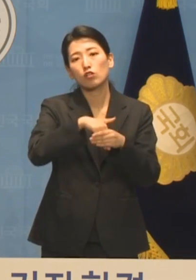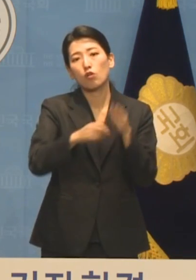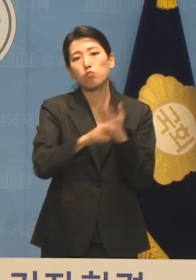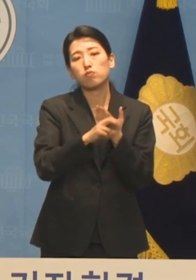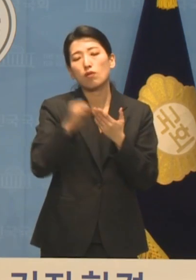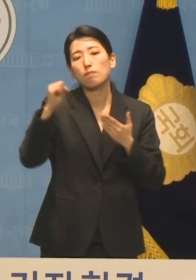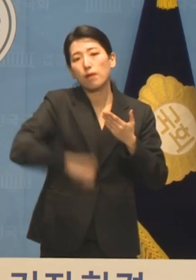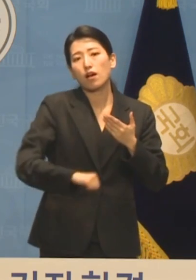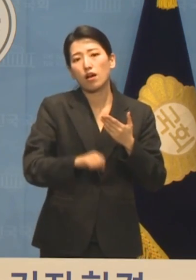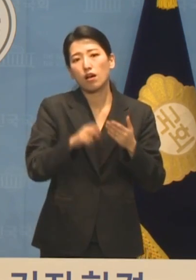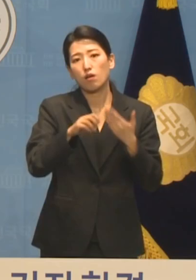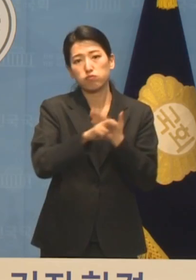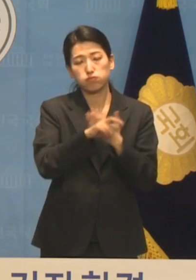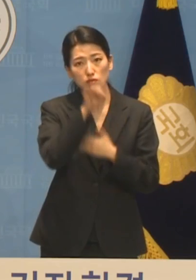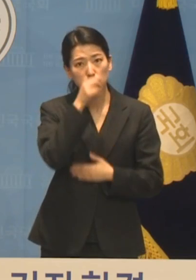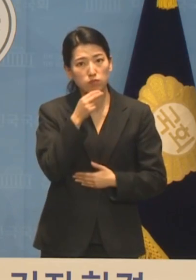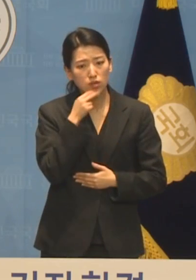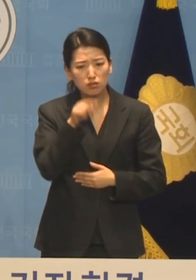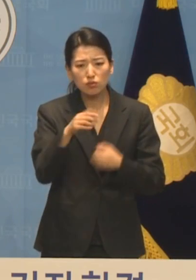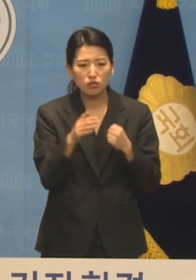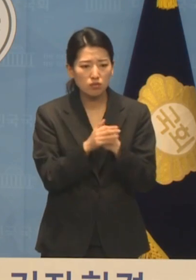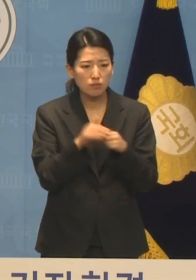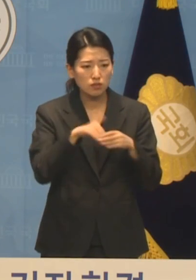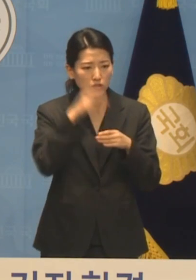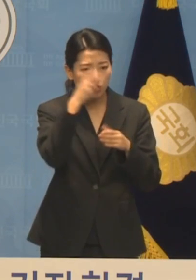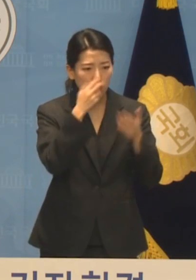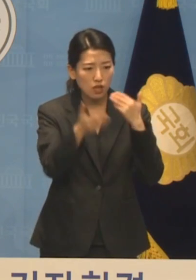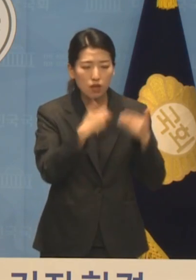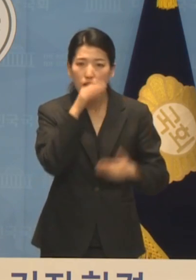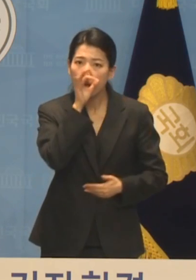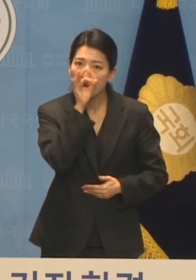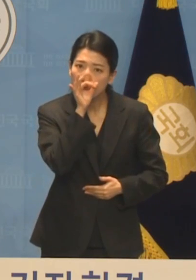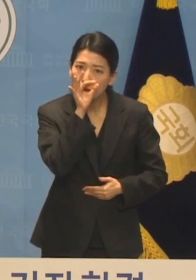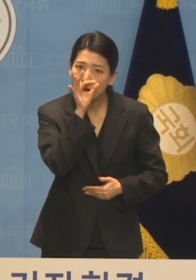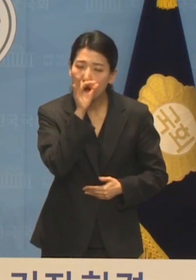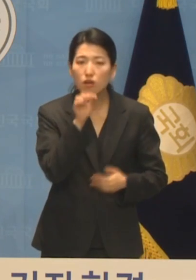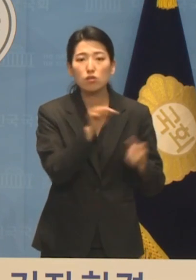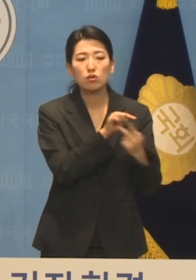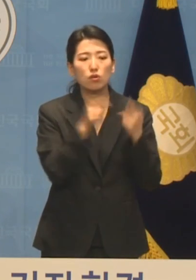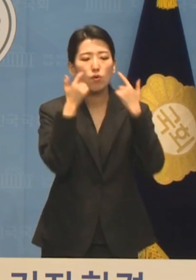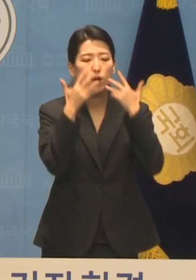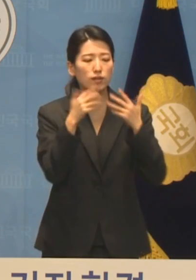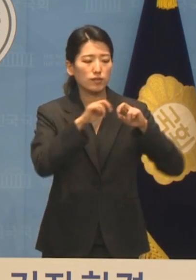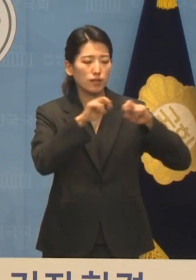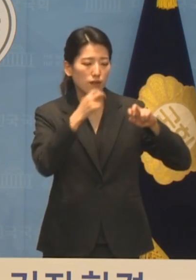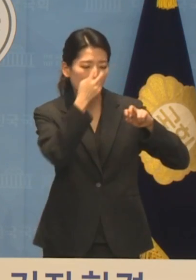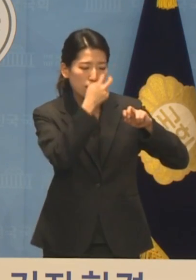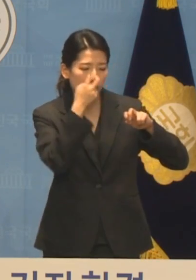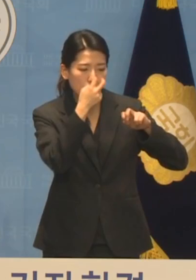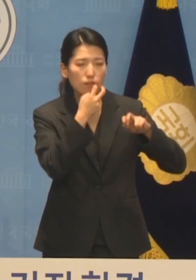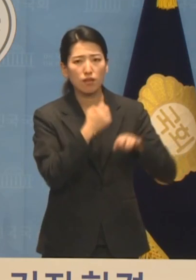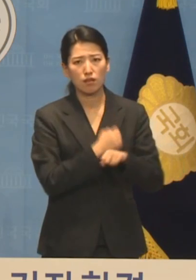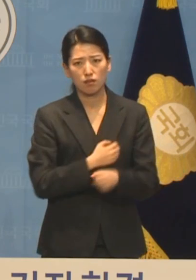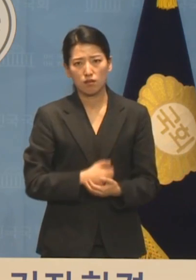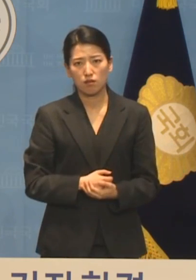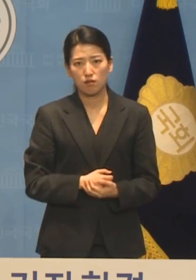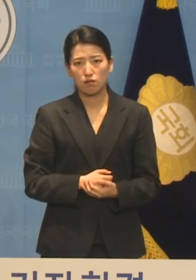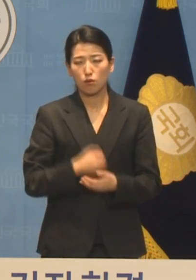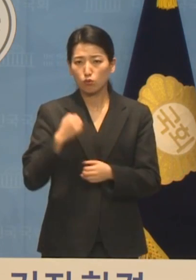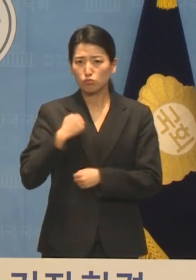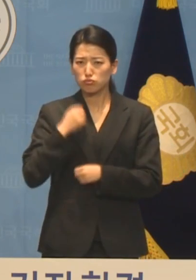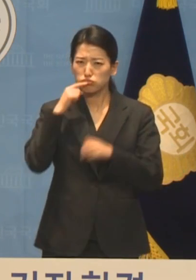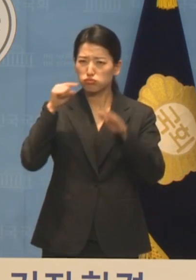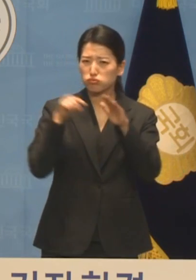사법 기능의 수행이 현저히 곤란한 경우인지 등에 관하여 심리하지 않고서는 이번 계엄의 위헌성이나 위법성을 논할